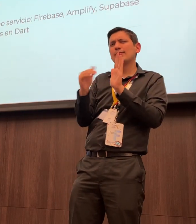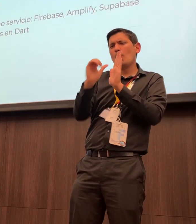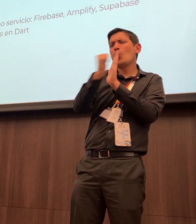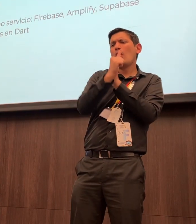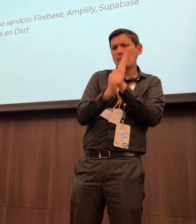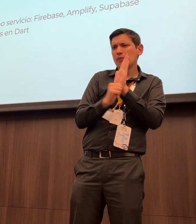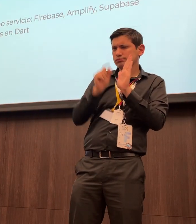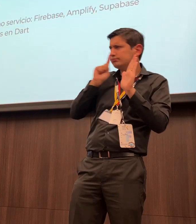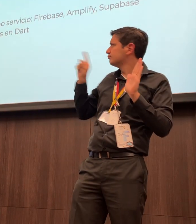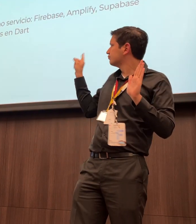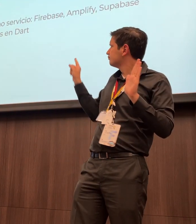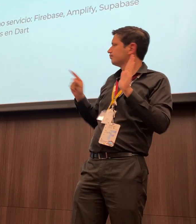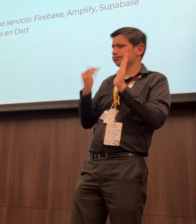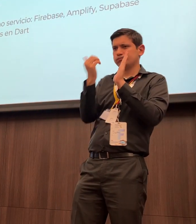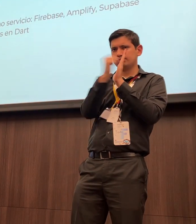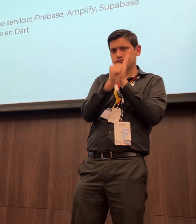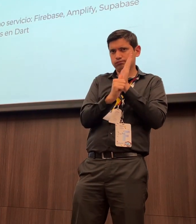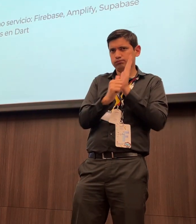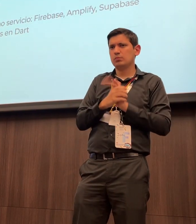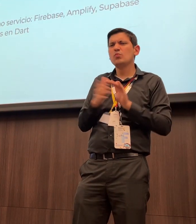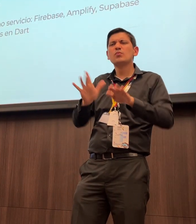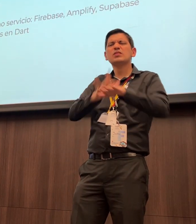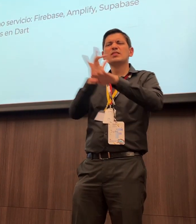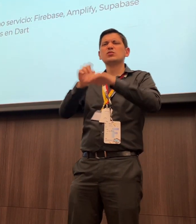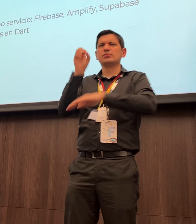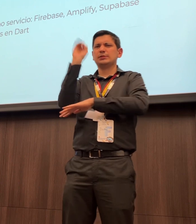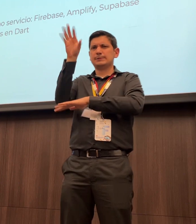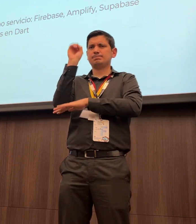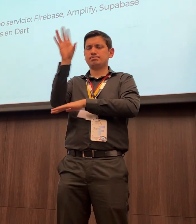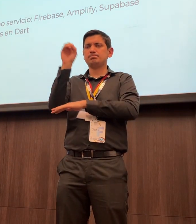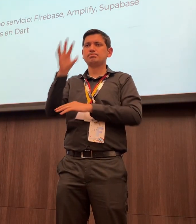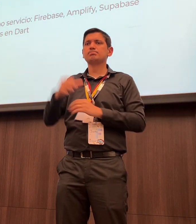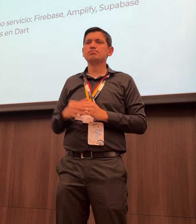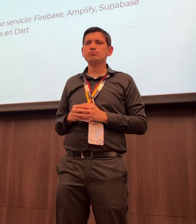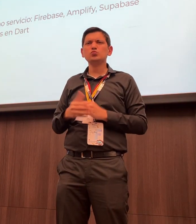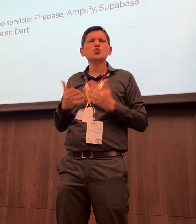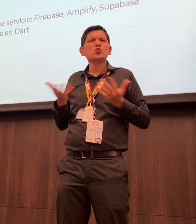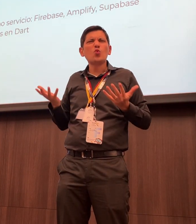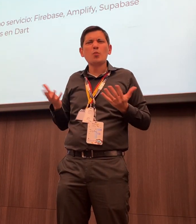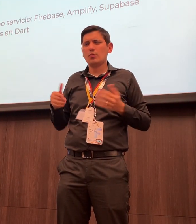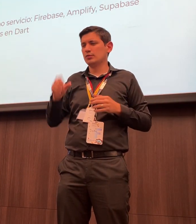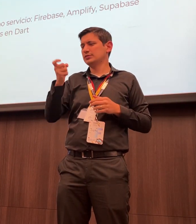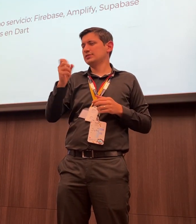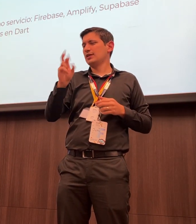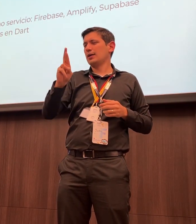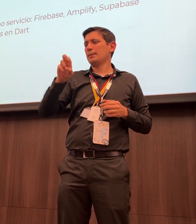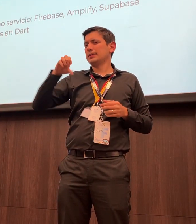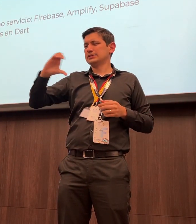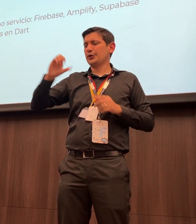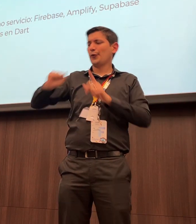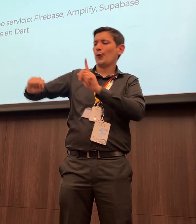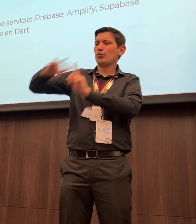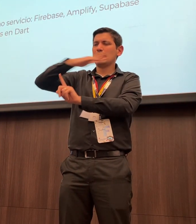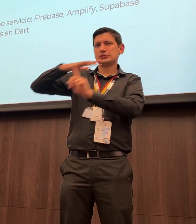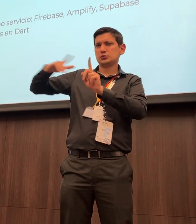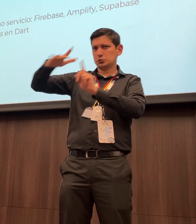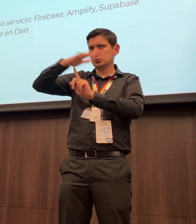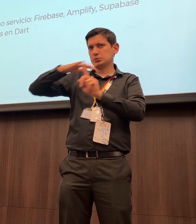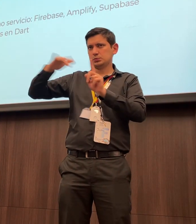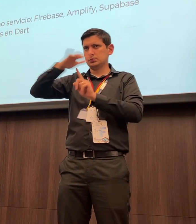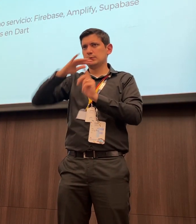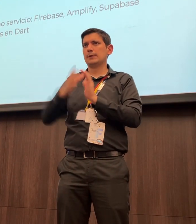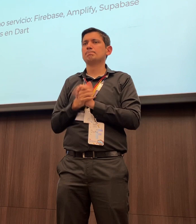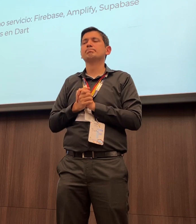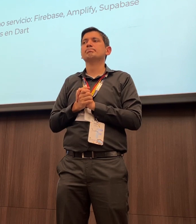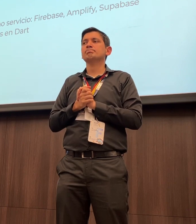que vamos a hablar un poco de la motivación de la charla, cómo situamos a gRPC, ¿no? en el contexto en general. Hoy en día